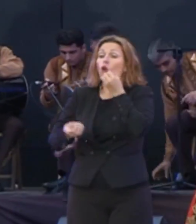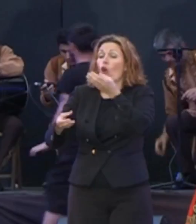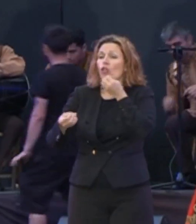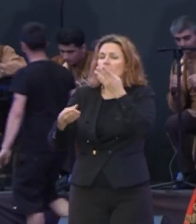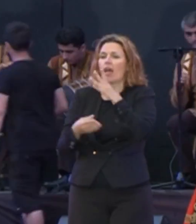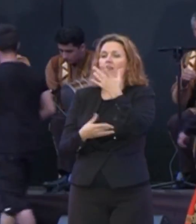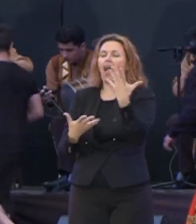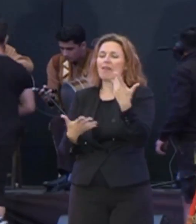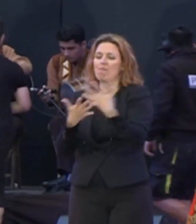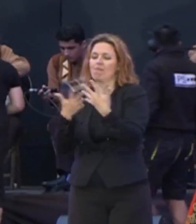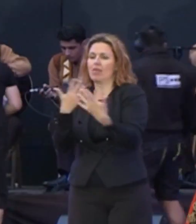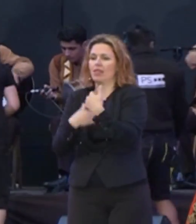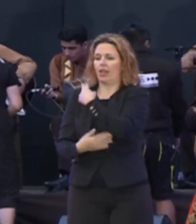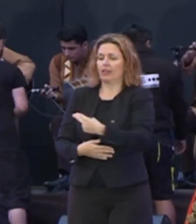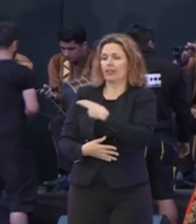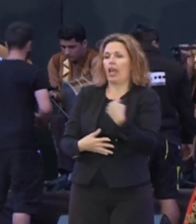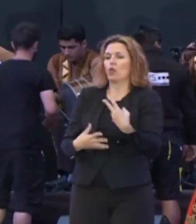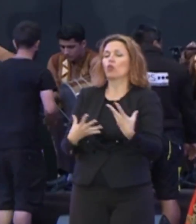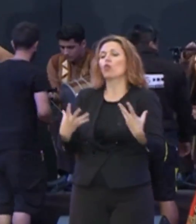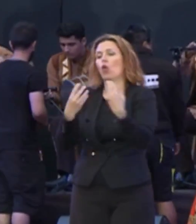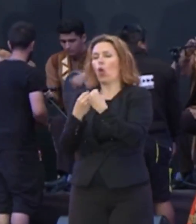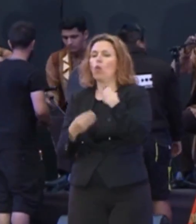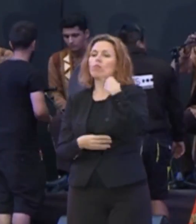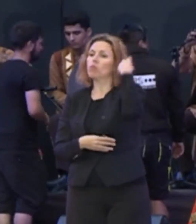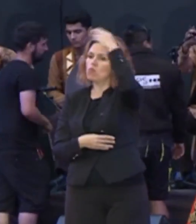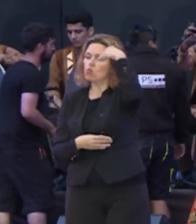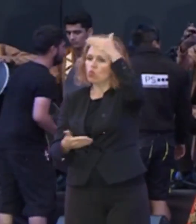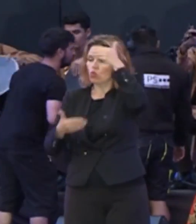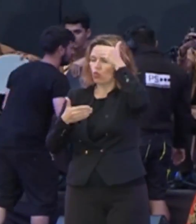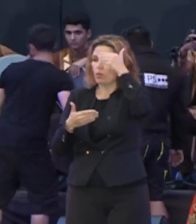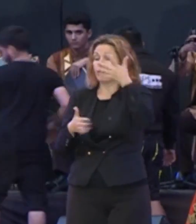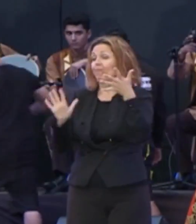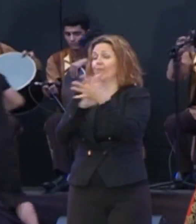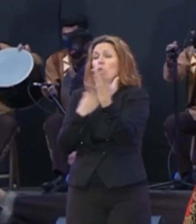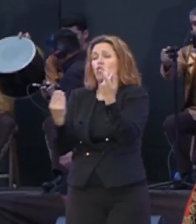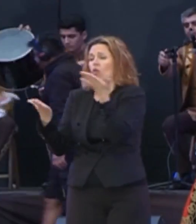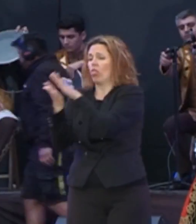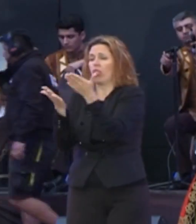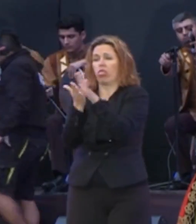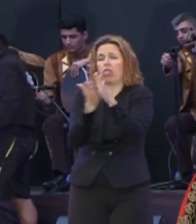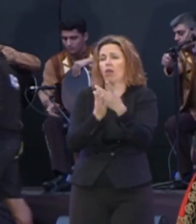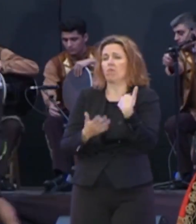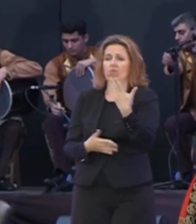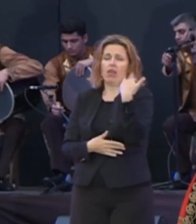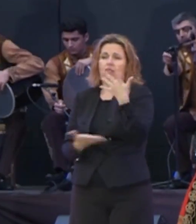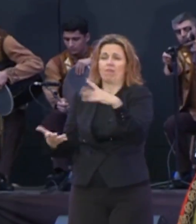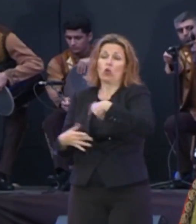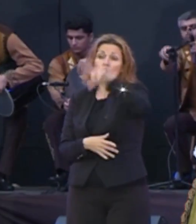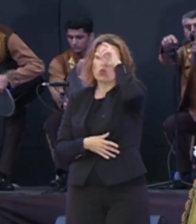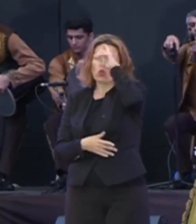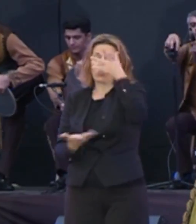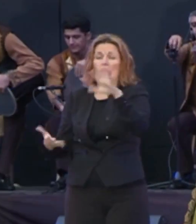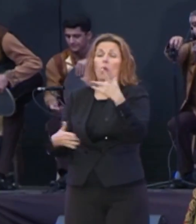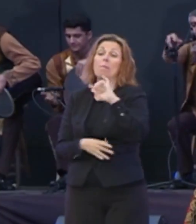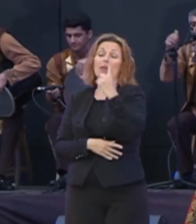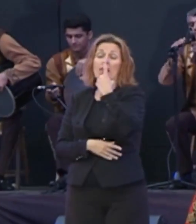cristianos entre musulmanes y que eso les ha costado muchas vidas. No olvidemos el espantoso genocidio perpetrado por los turcos al finales de la